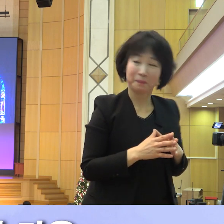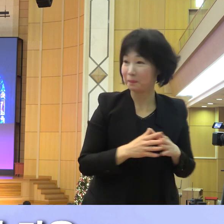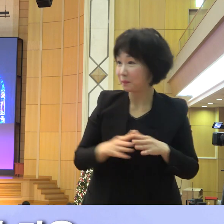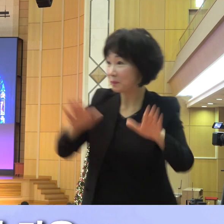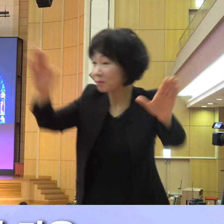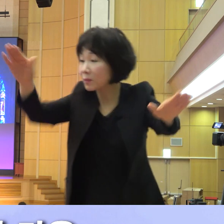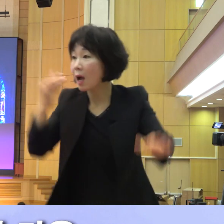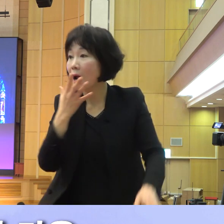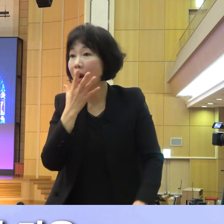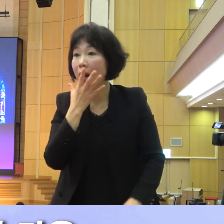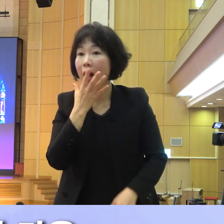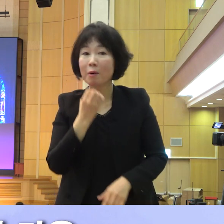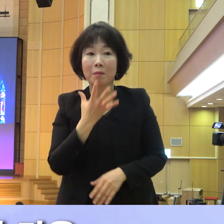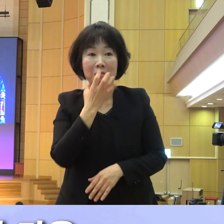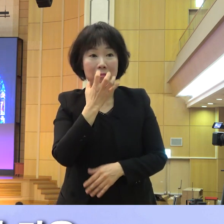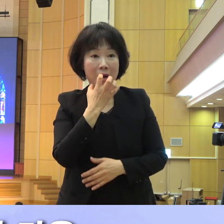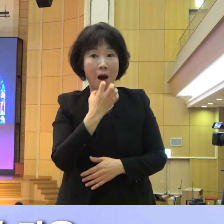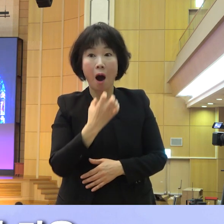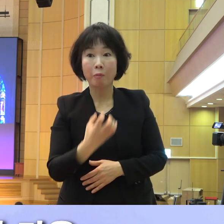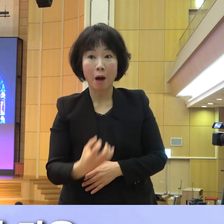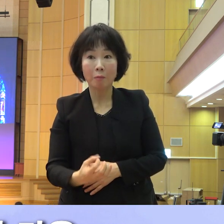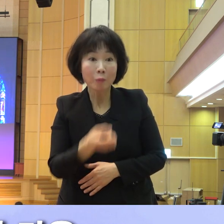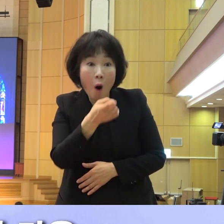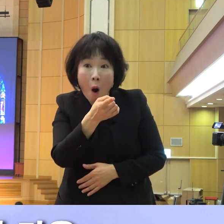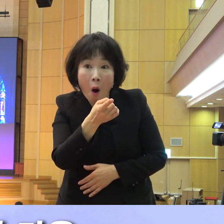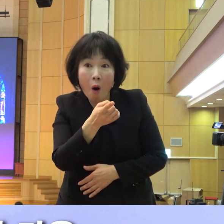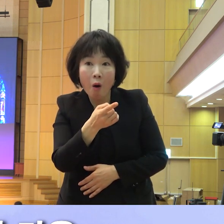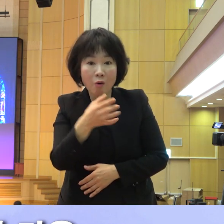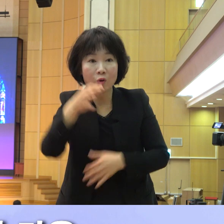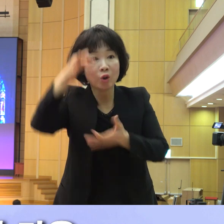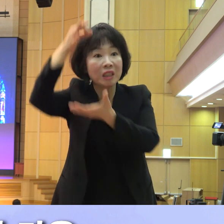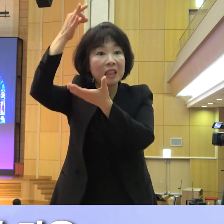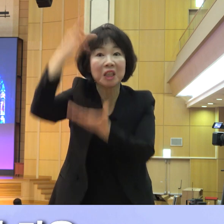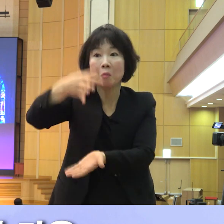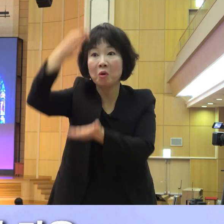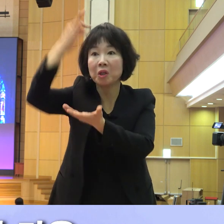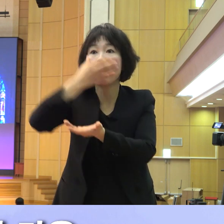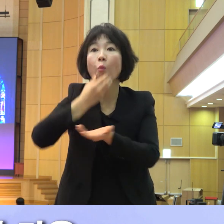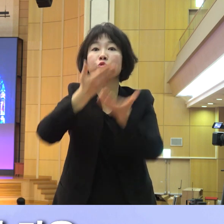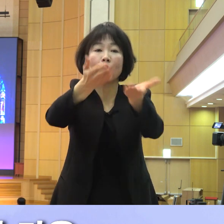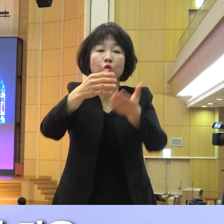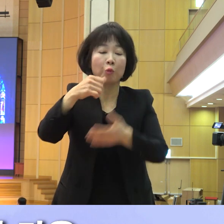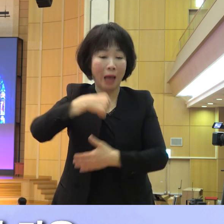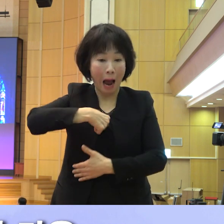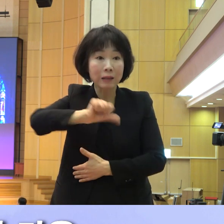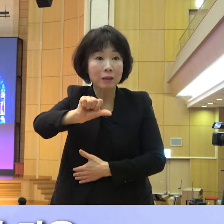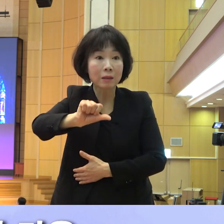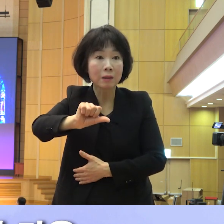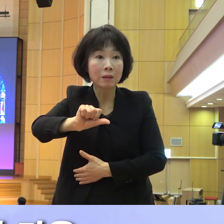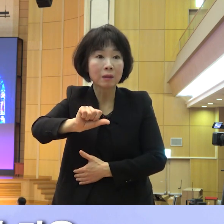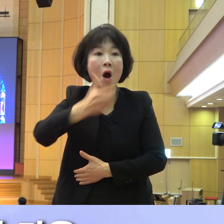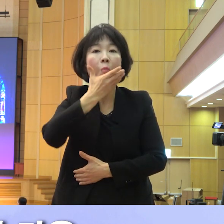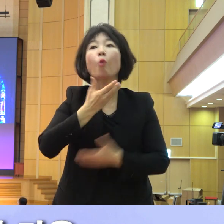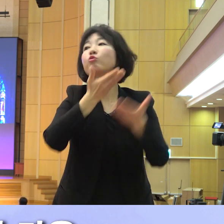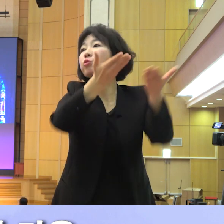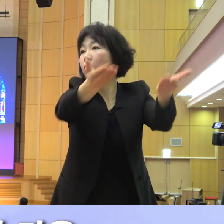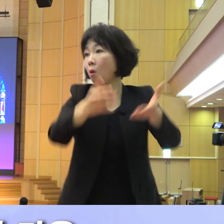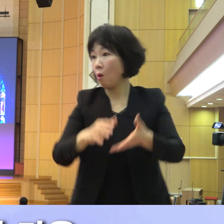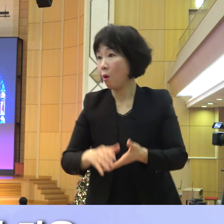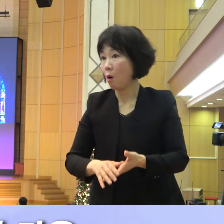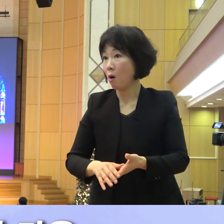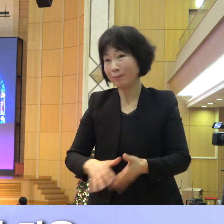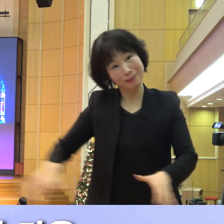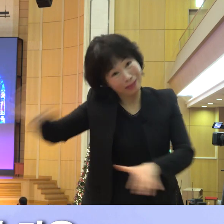아브람도요, 뭐 물질의 복도 받고 또 아들의 복도 받고 이런저런 복을